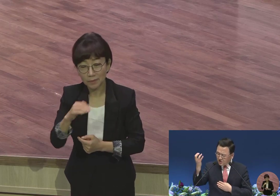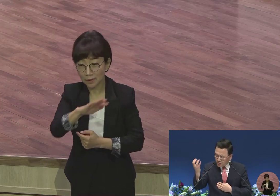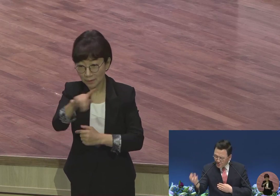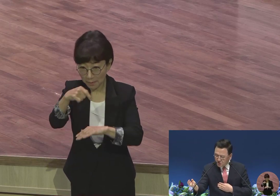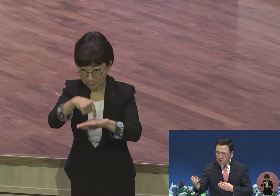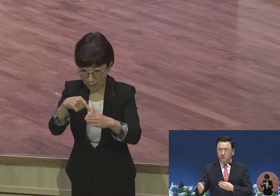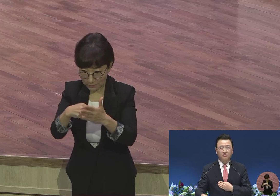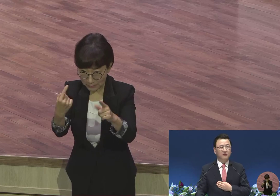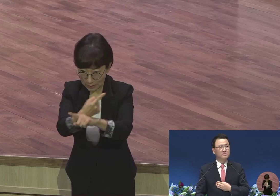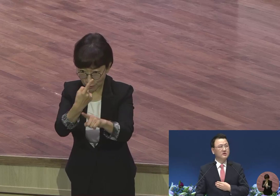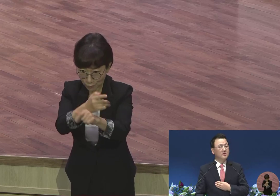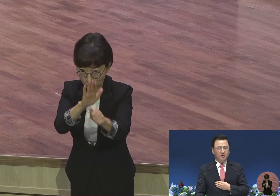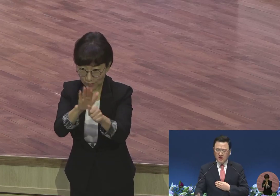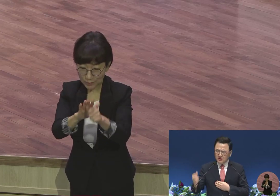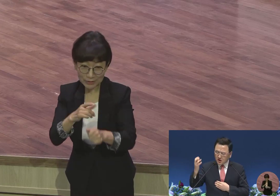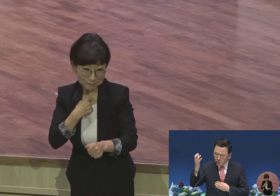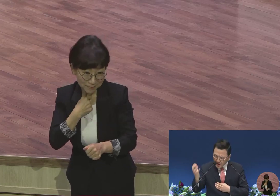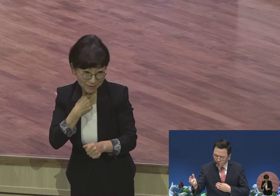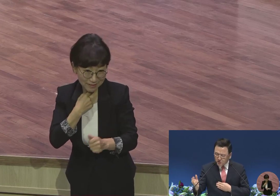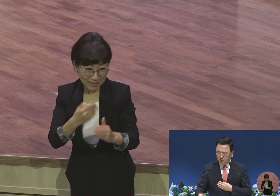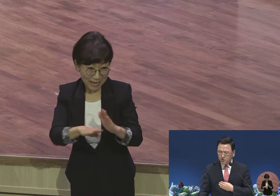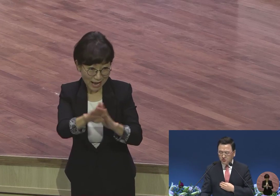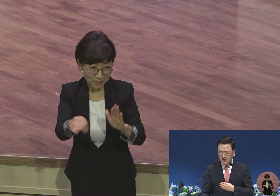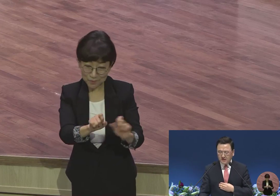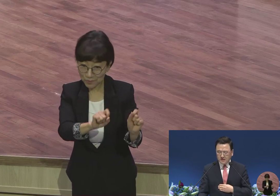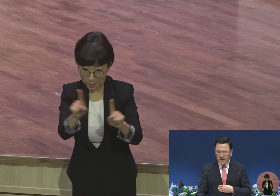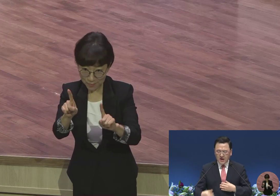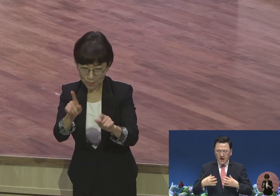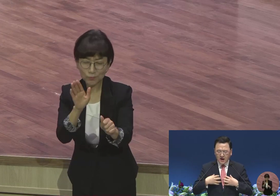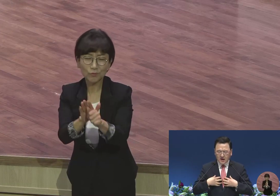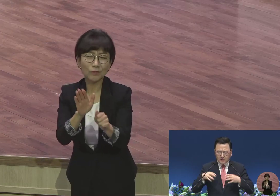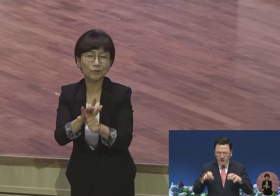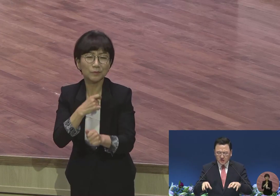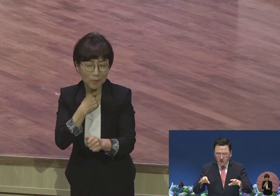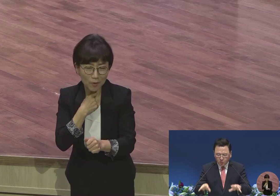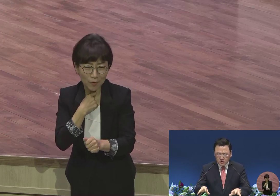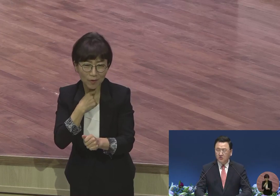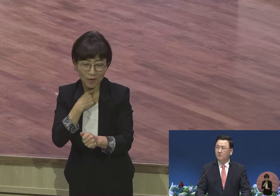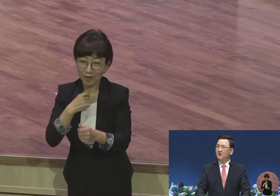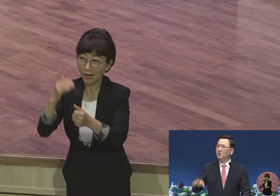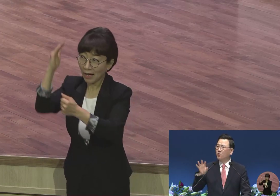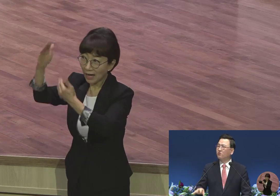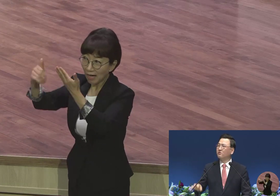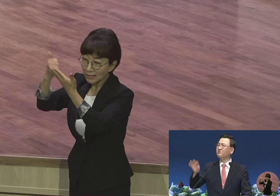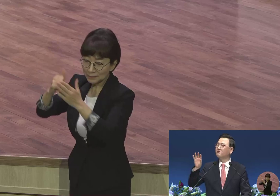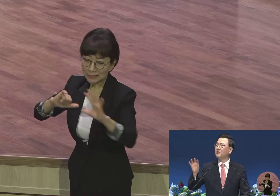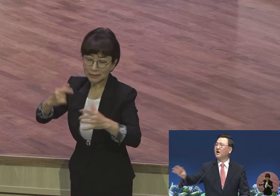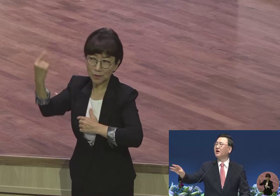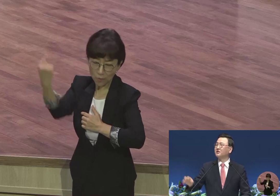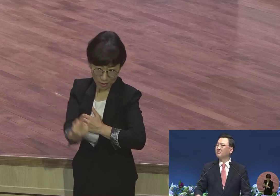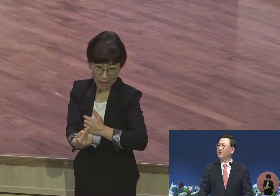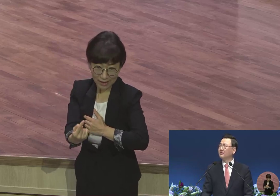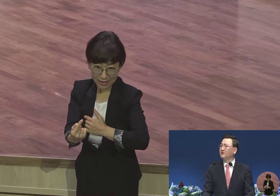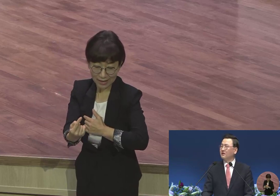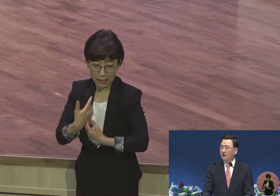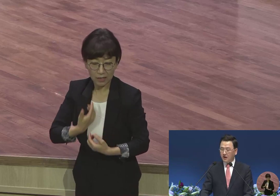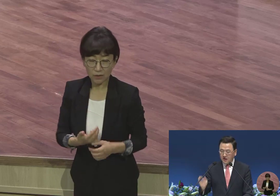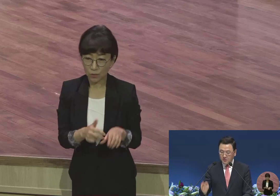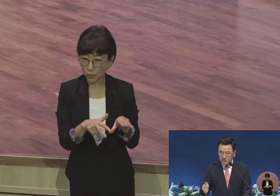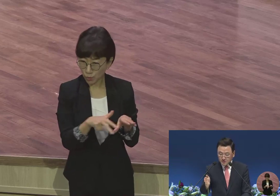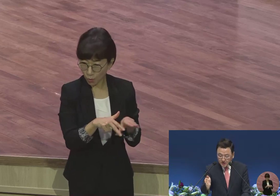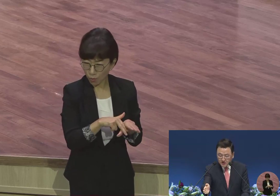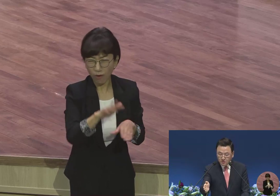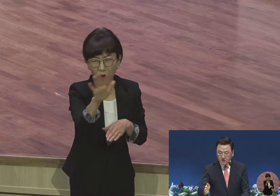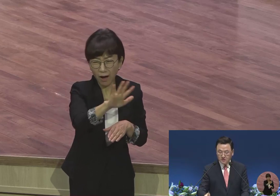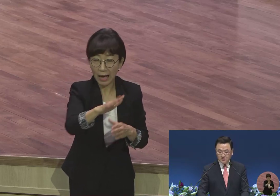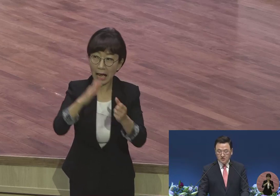너의 가정을 회복시켜 주고 너의 인생을 회복시켜 주고자 하는 하나님이 이 땅에 오신 겁니다. 종교는 내가 가지만